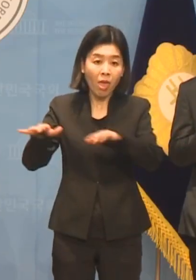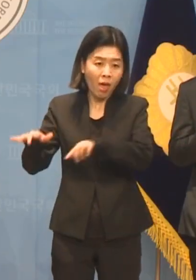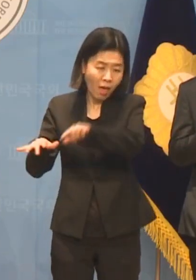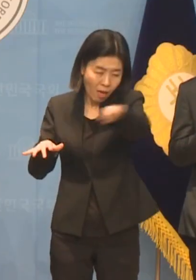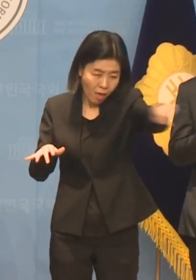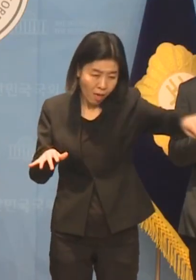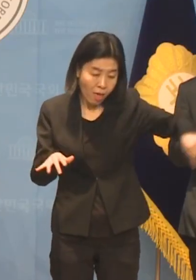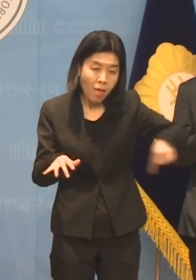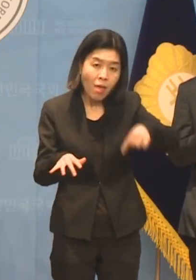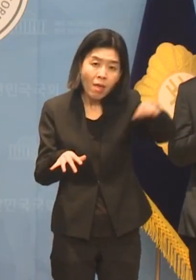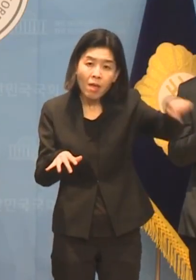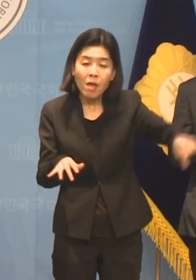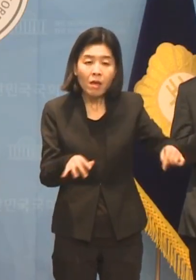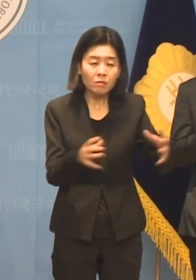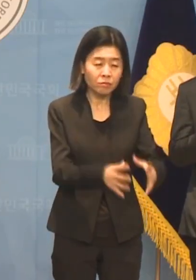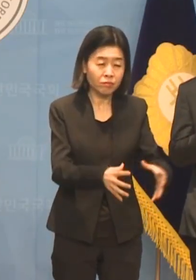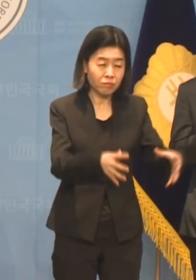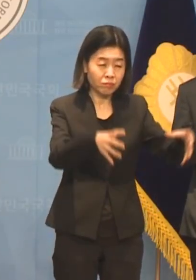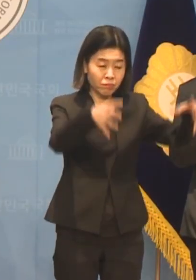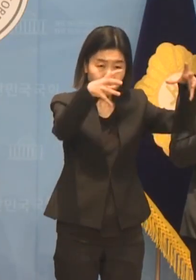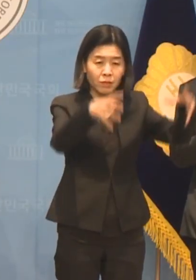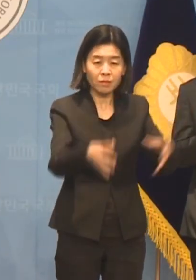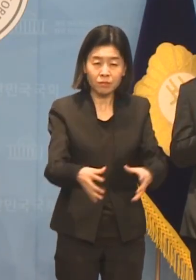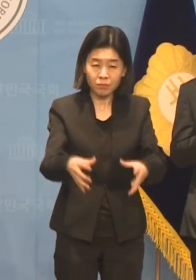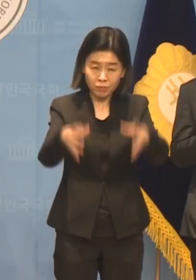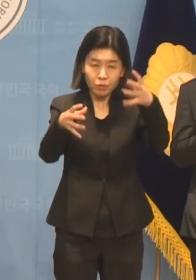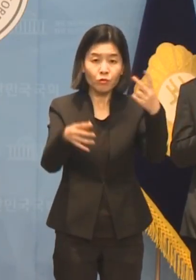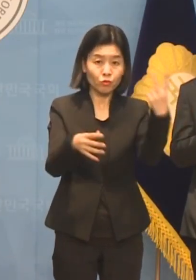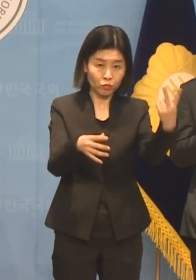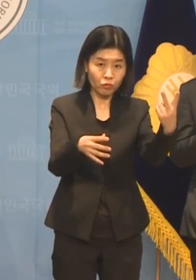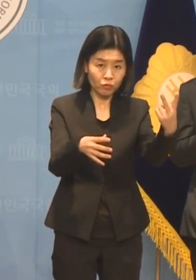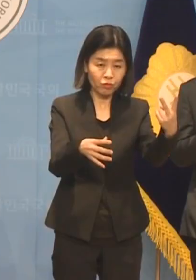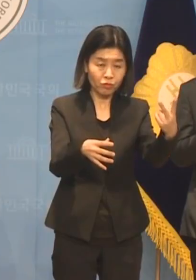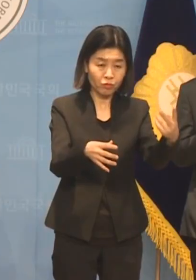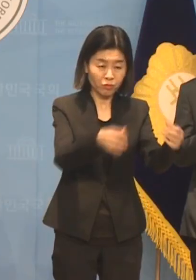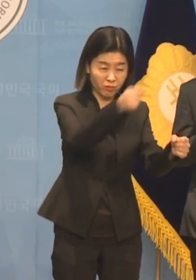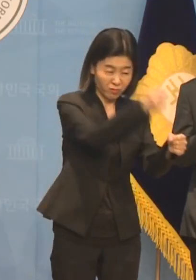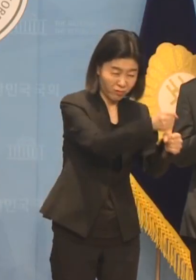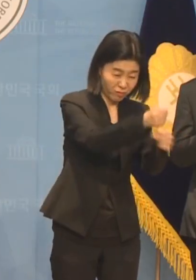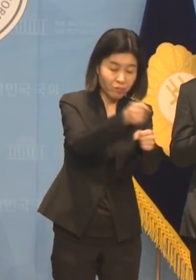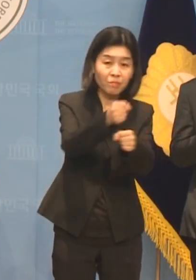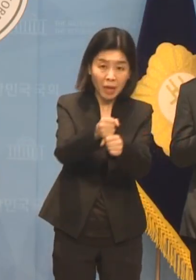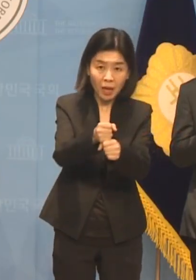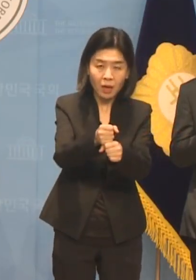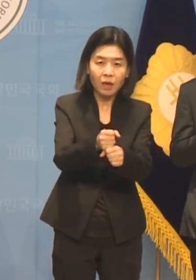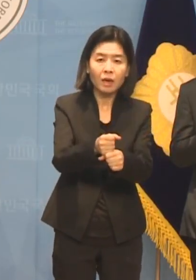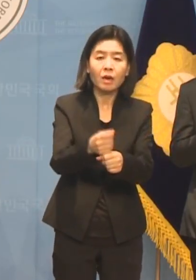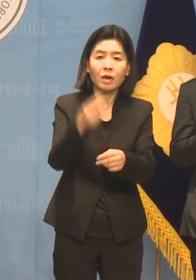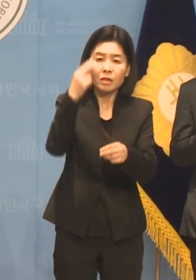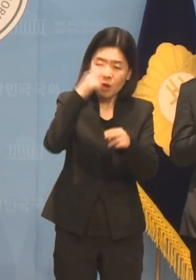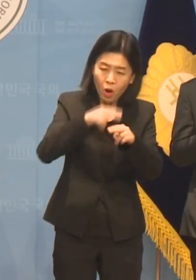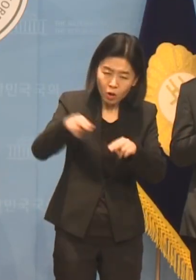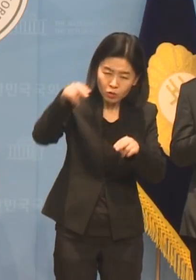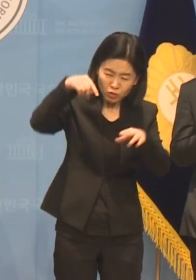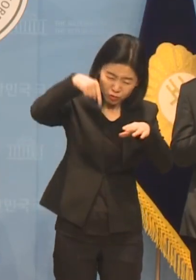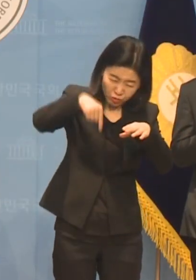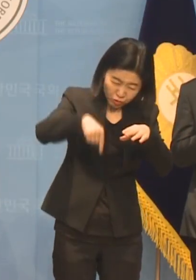대형 구조물 2기를 배치한 것도 모자라 석유 시추선 형태의